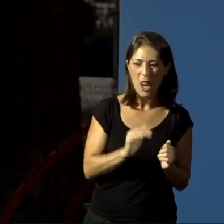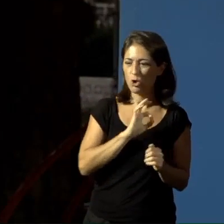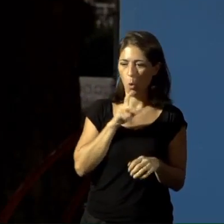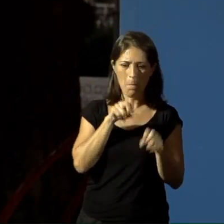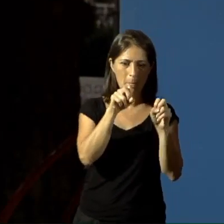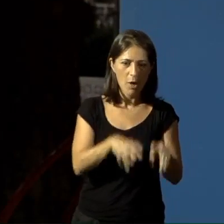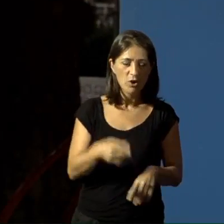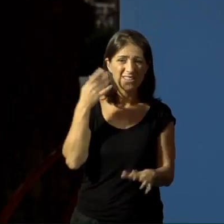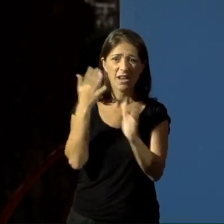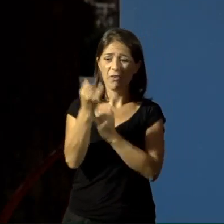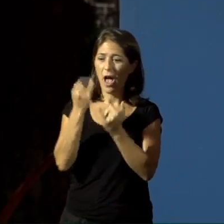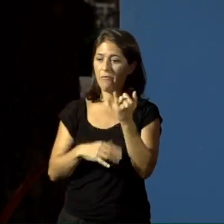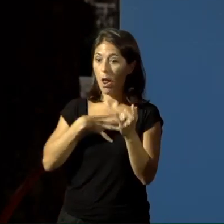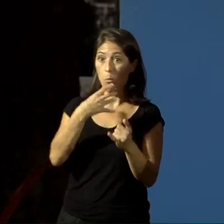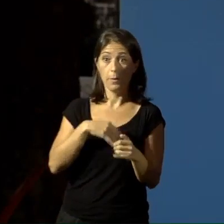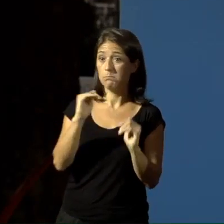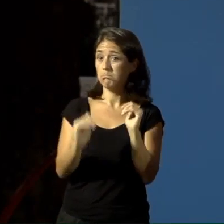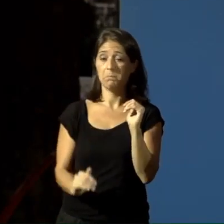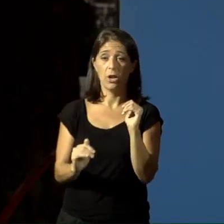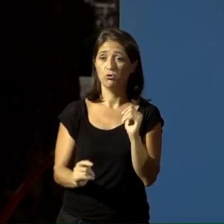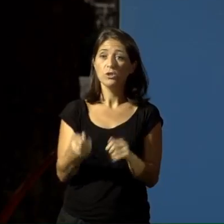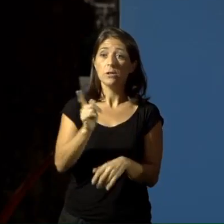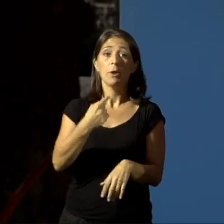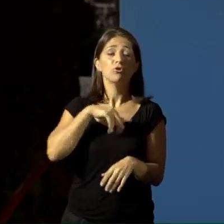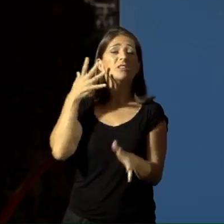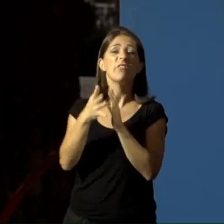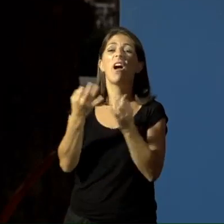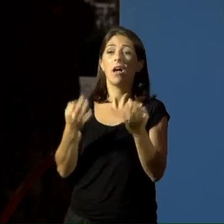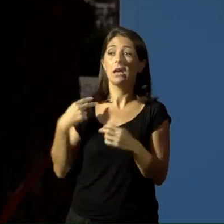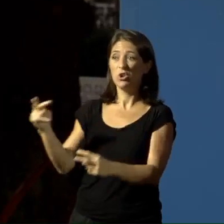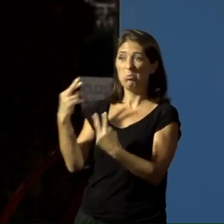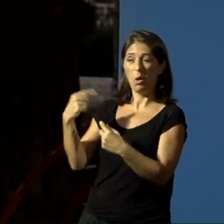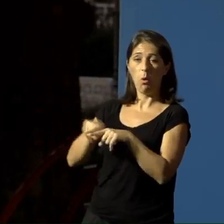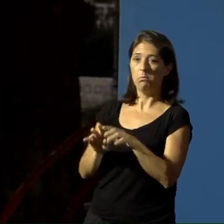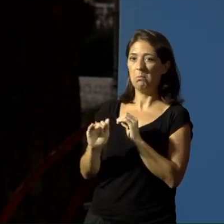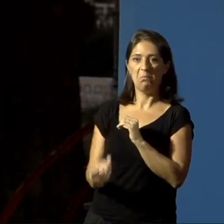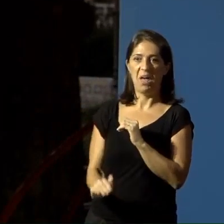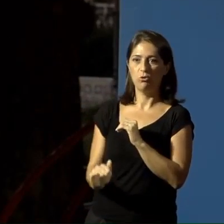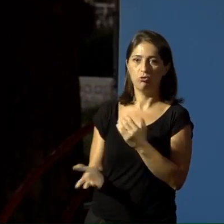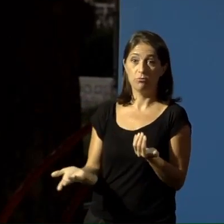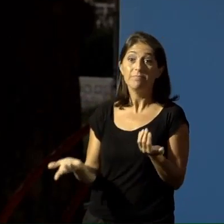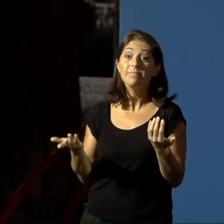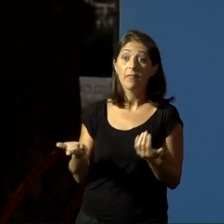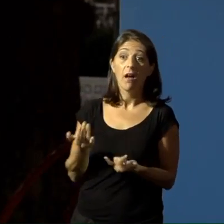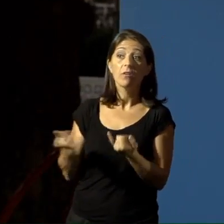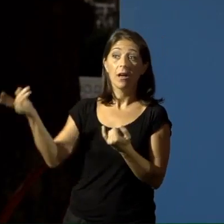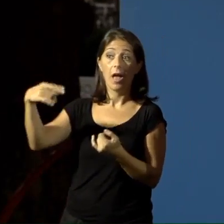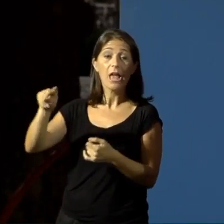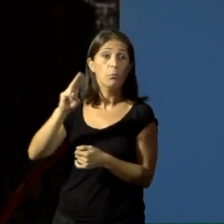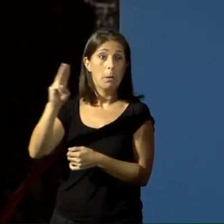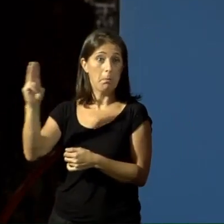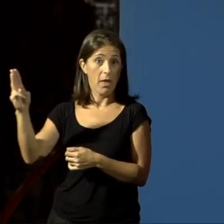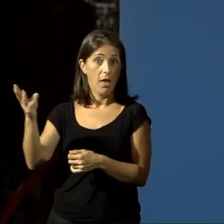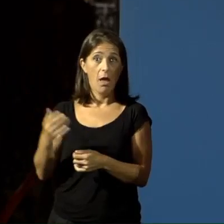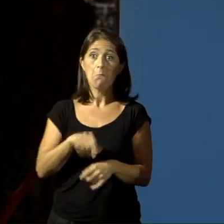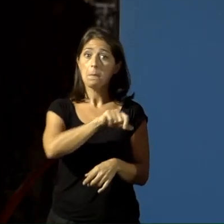significa ter menos posibilidades, significa que nos consideran inferiores. É así como considera o PP